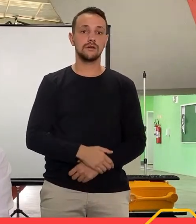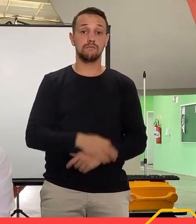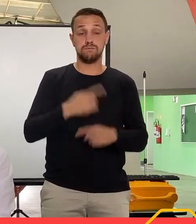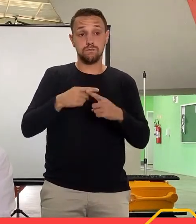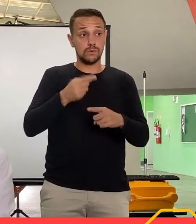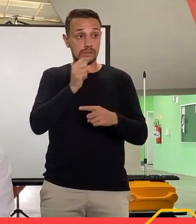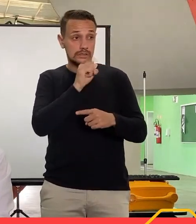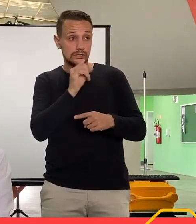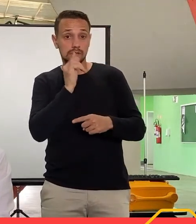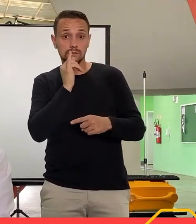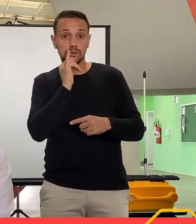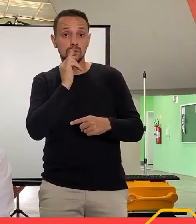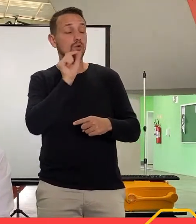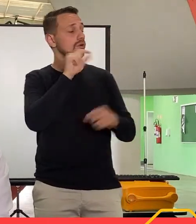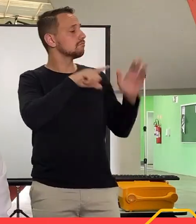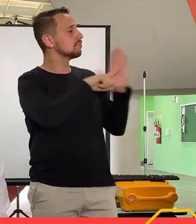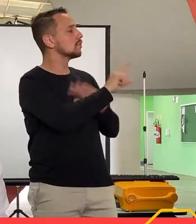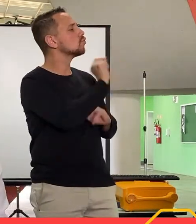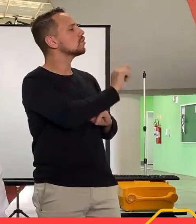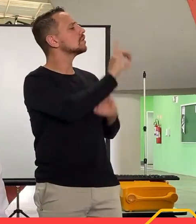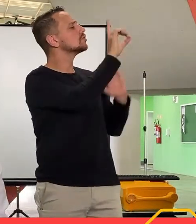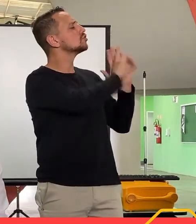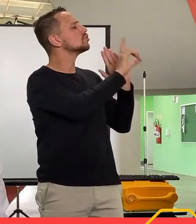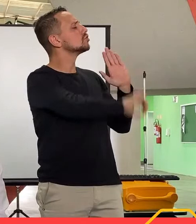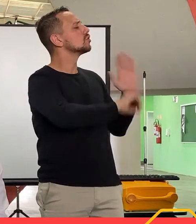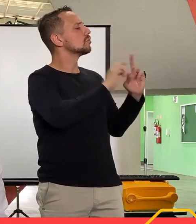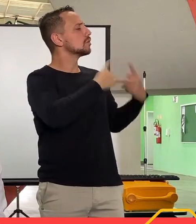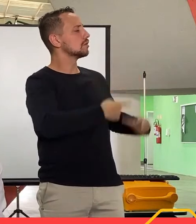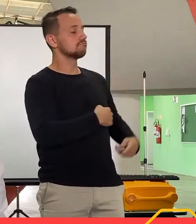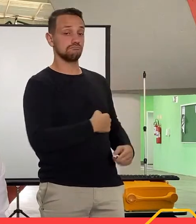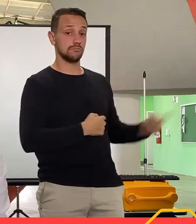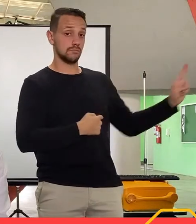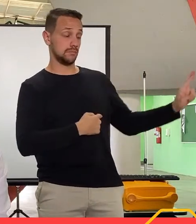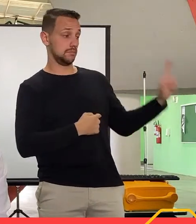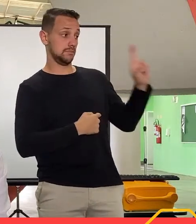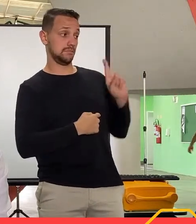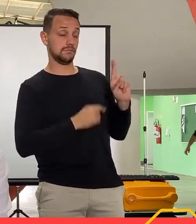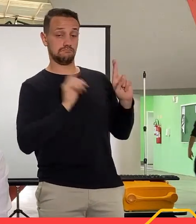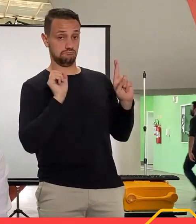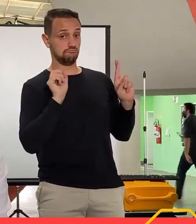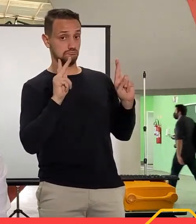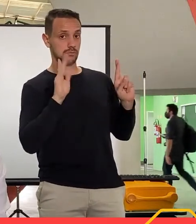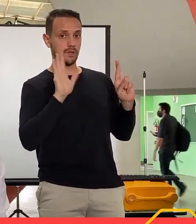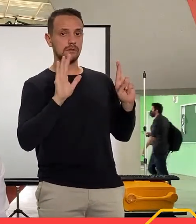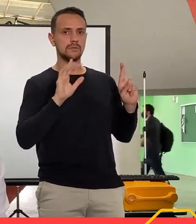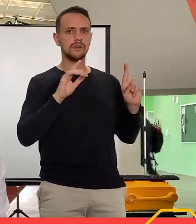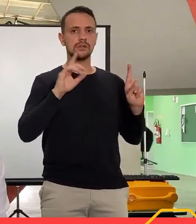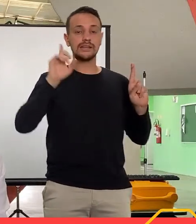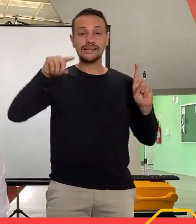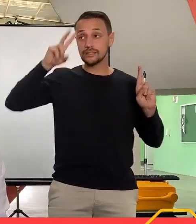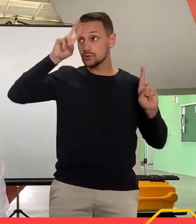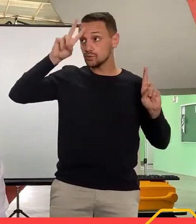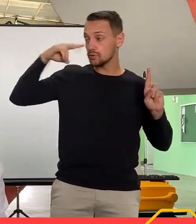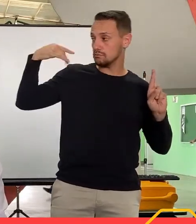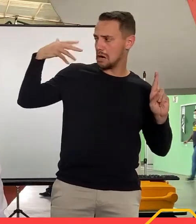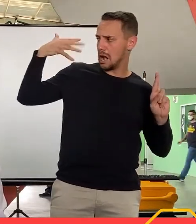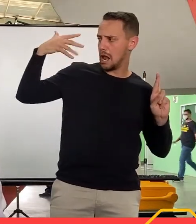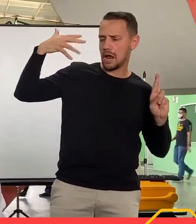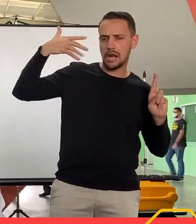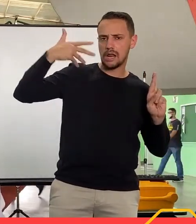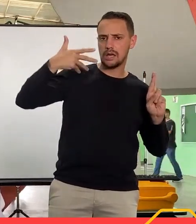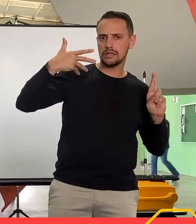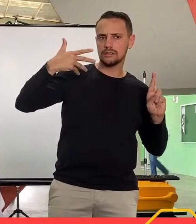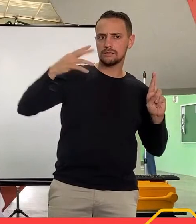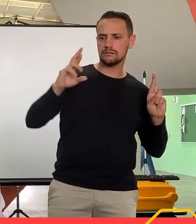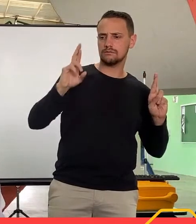Dependendo de para quem você pergunta o que é direitos humanos, a pessoa vai te responder uma coisa. E do ponto de vista histórico, nem